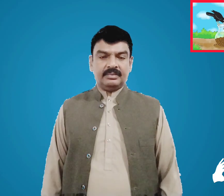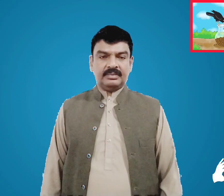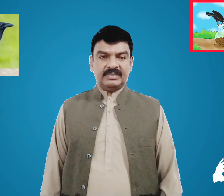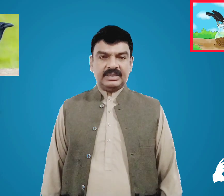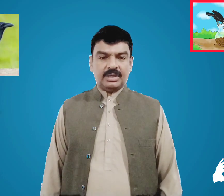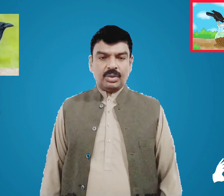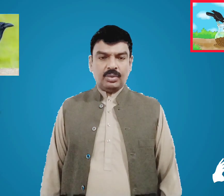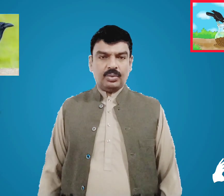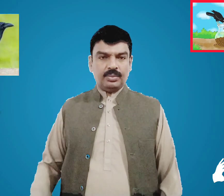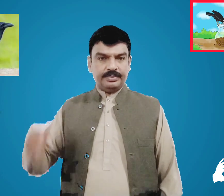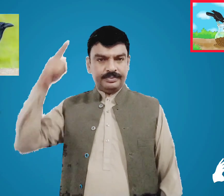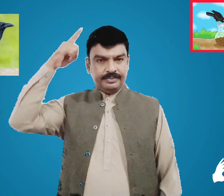क्रो